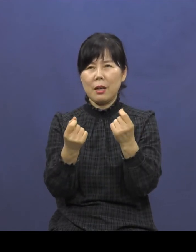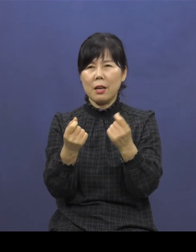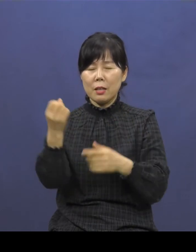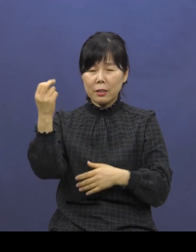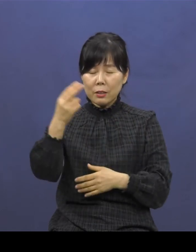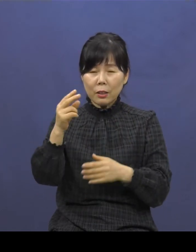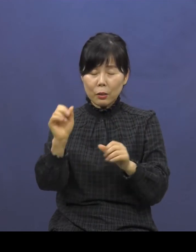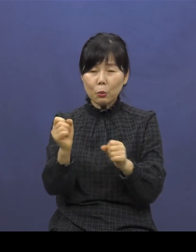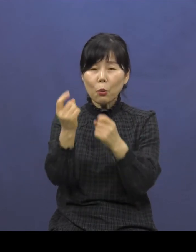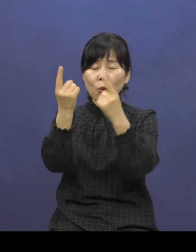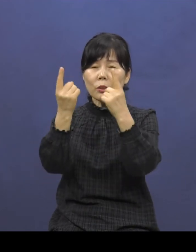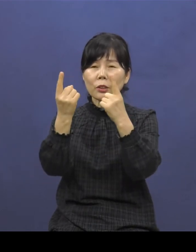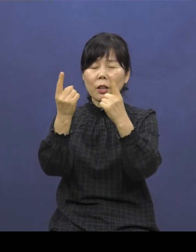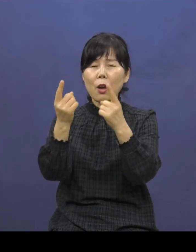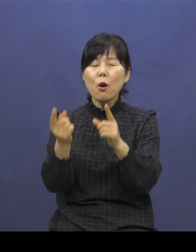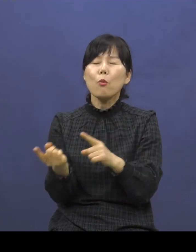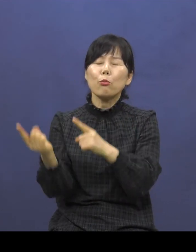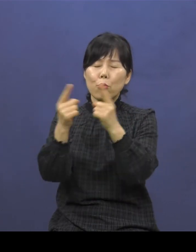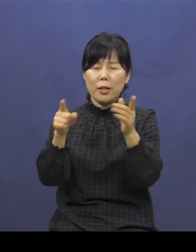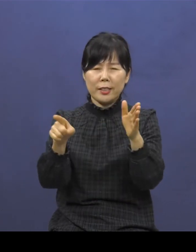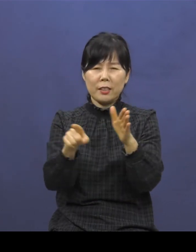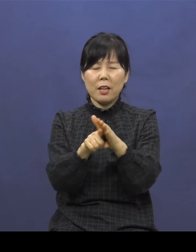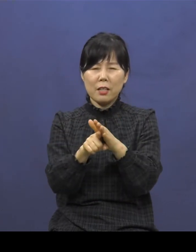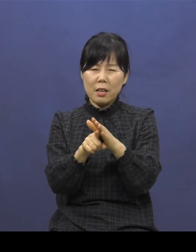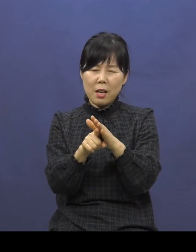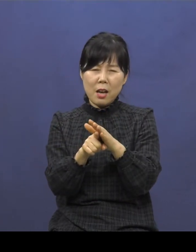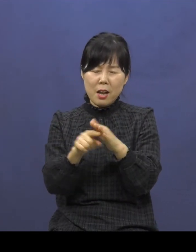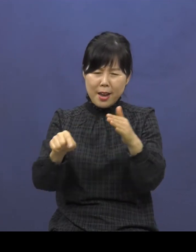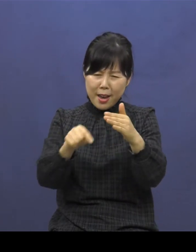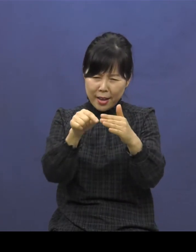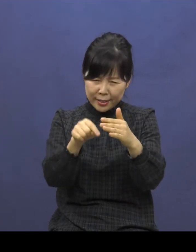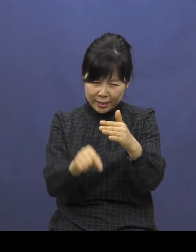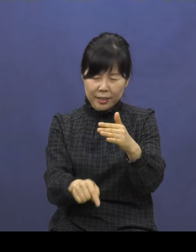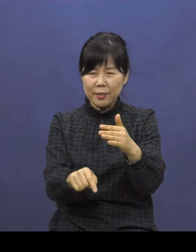이것은요, 동시에 우리 부활신앙의 핵심을 말해주고 있어요.